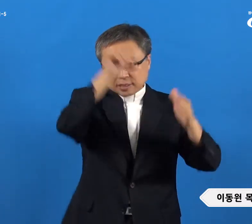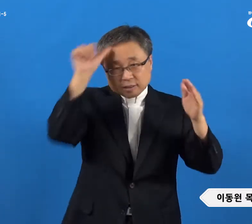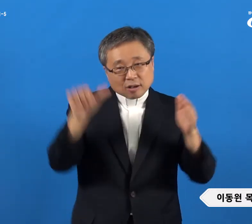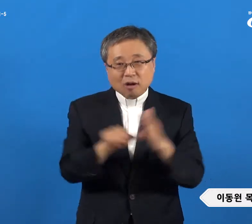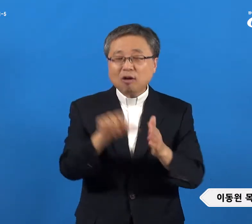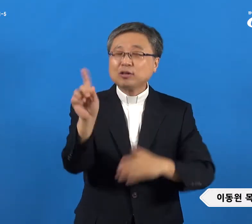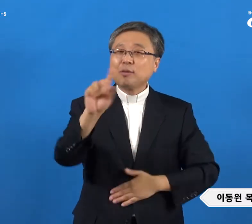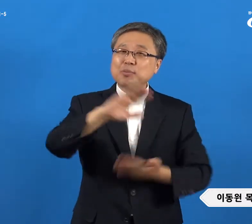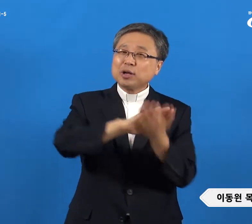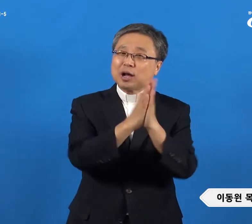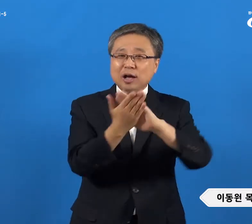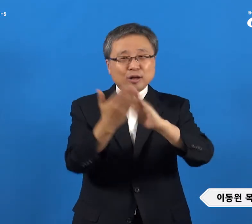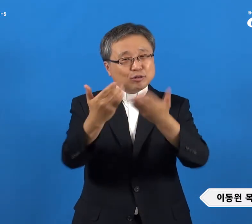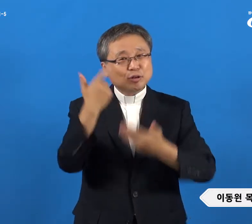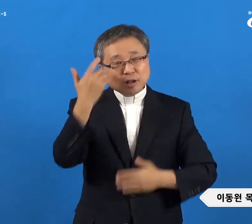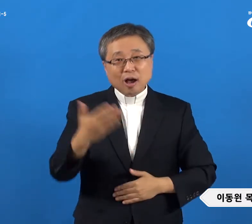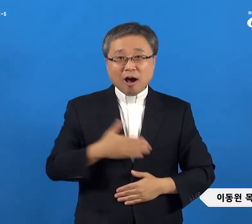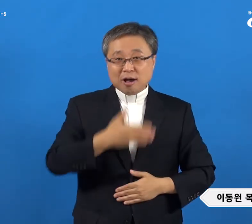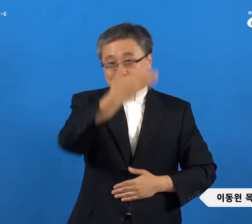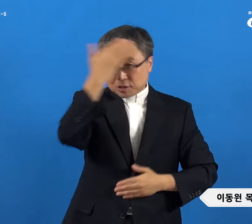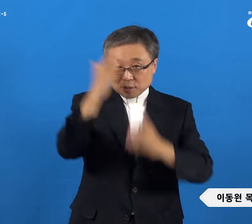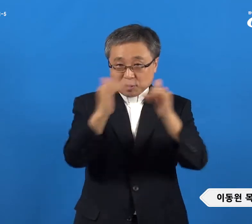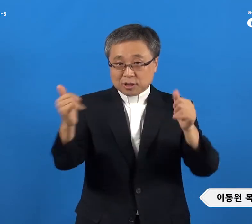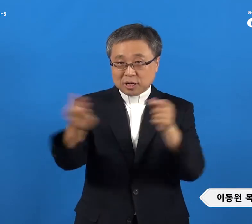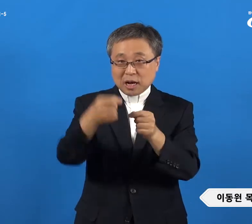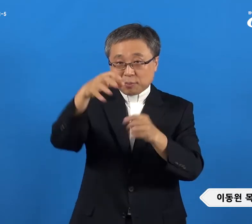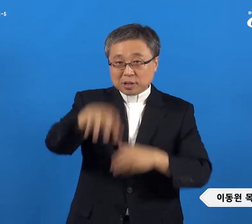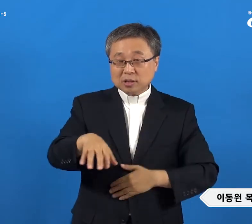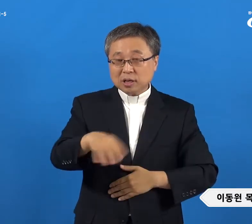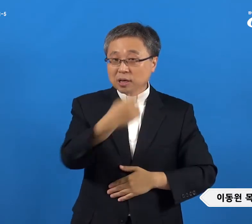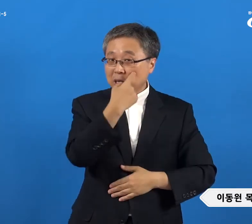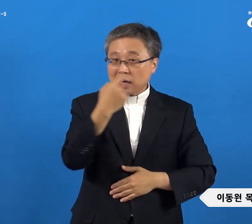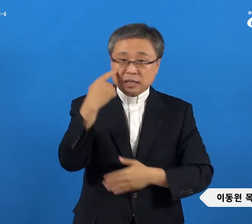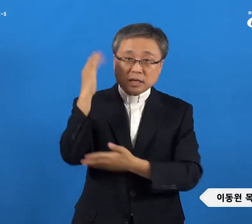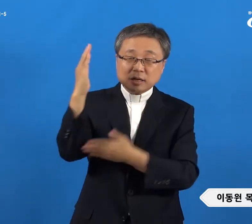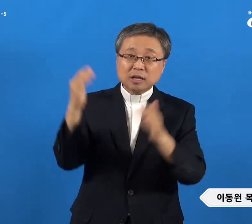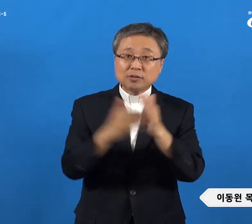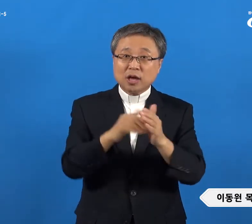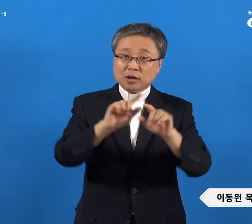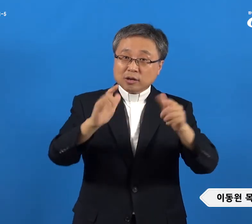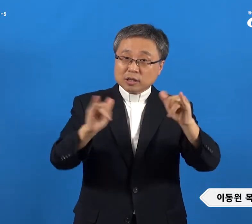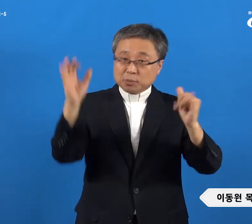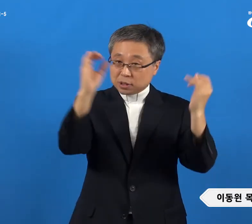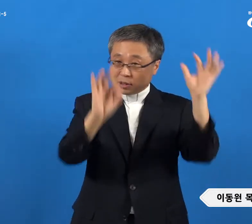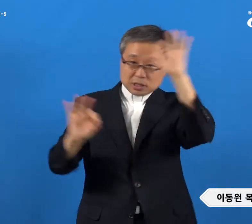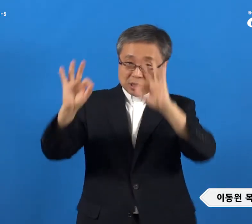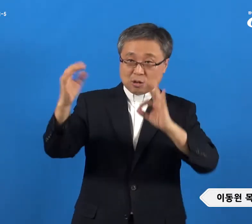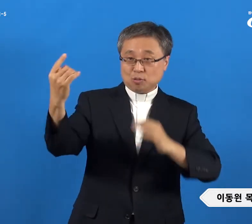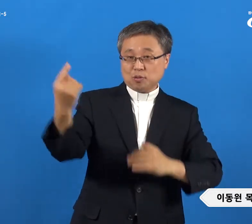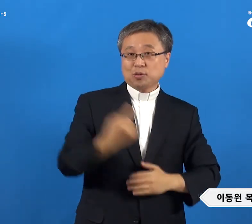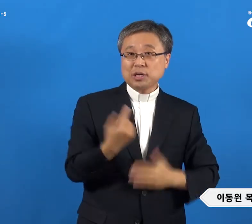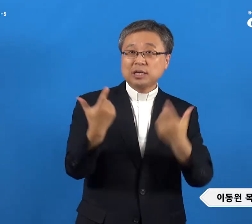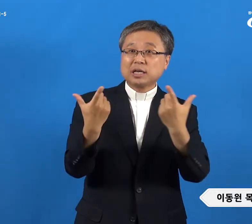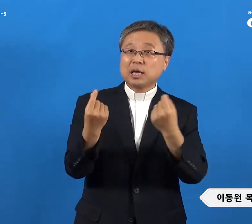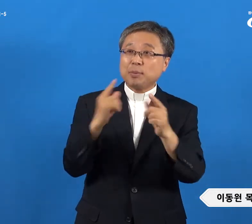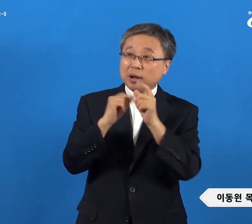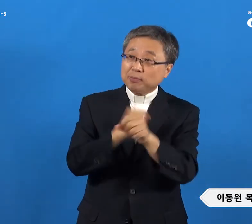변화를 주었는지를 떨면서 젊은이들 앞에 간증이 끝났을 때 여러 사람이 찾아와요. 이렇게 말하더라고요. 미스터